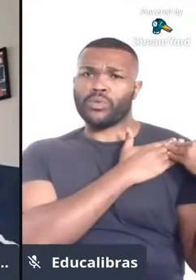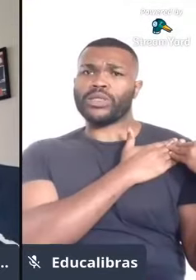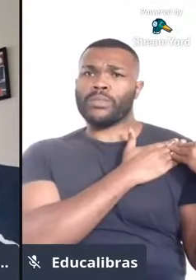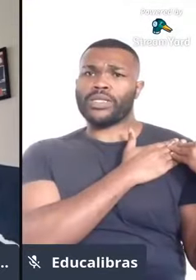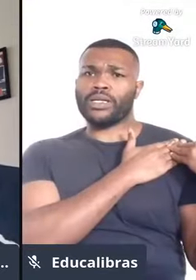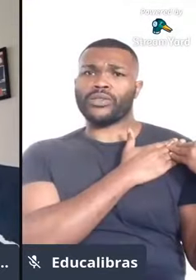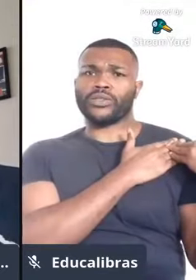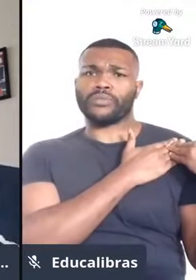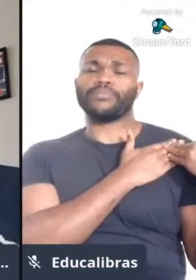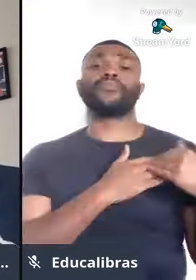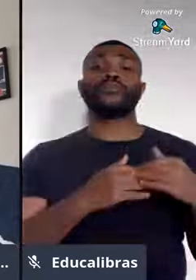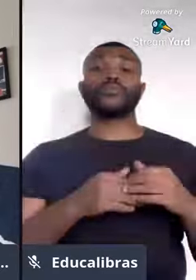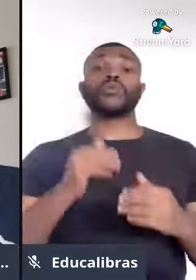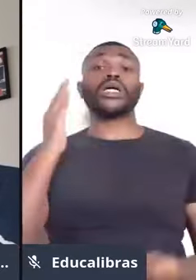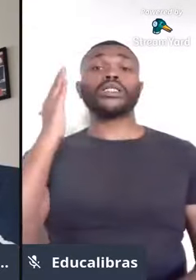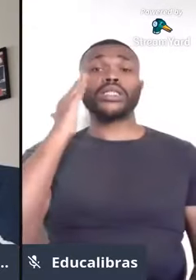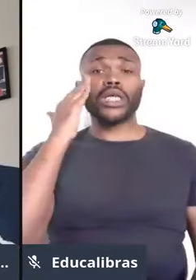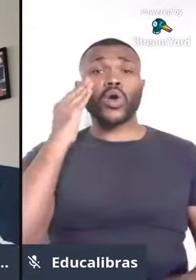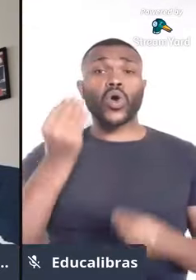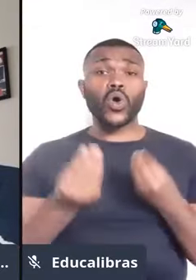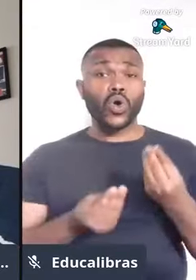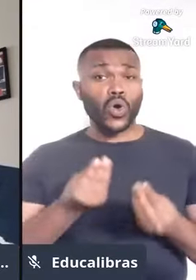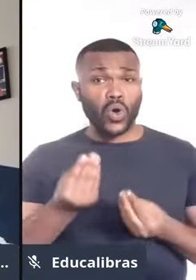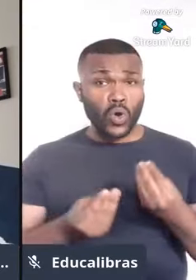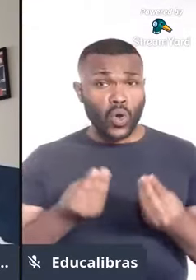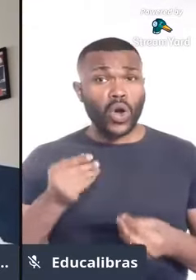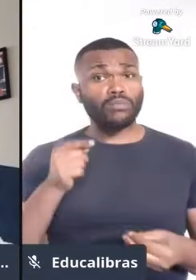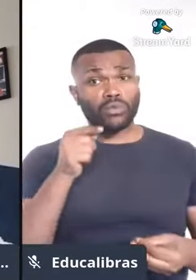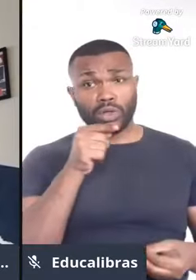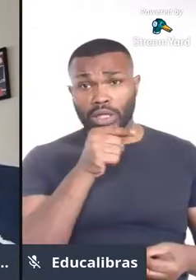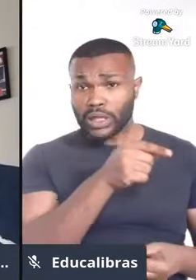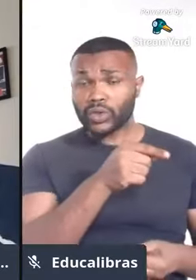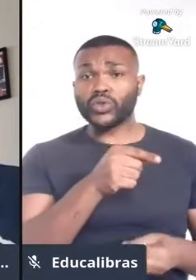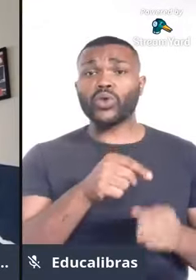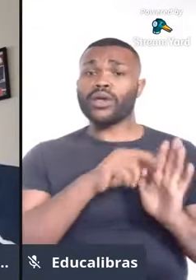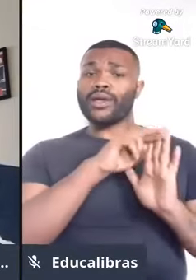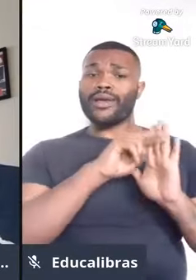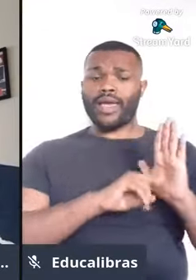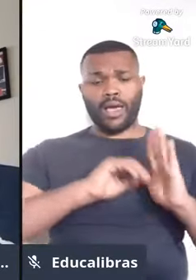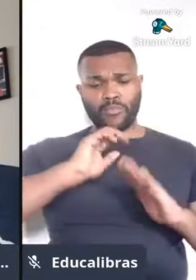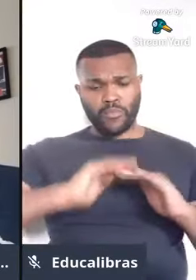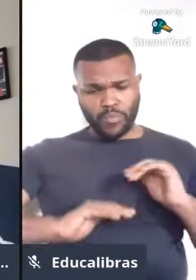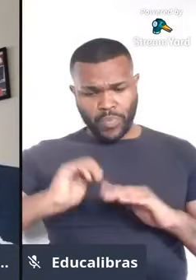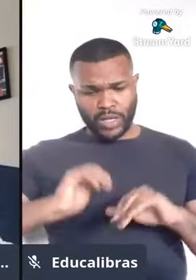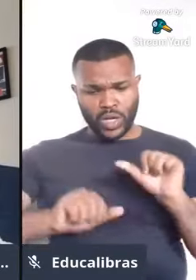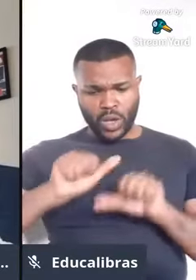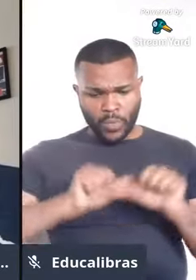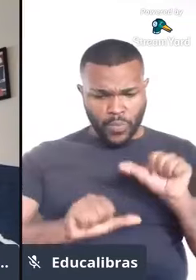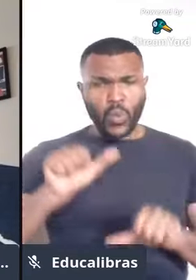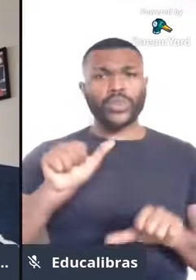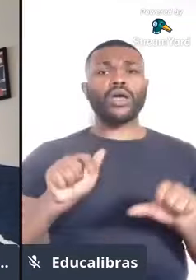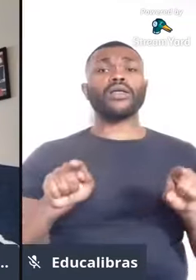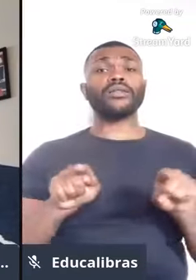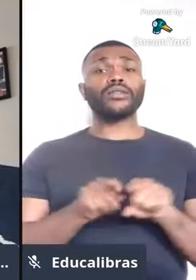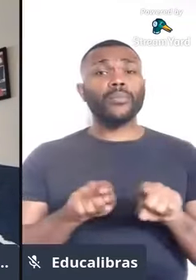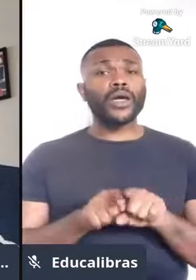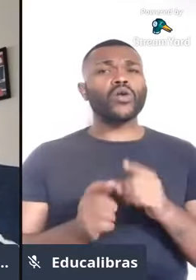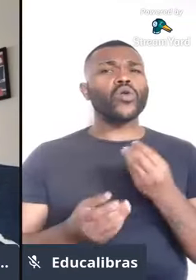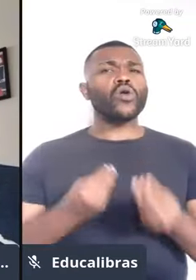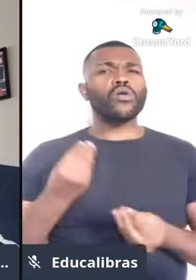Entender de que maneira isso tem que ser revertido em política pública, de que maneira isso pode ser